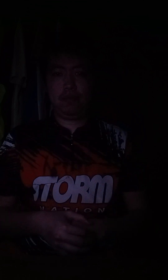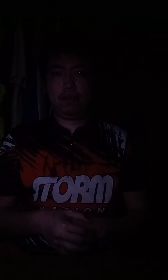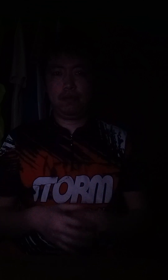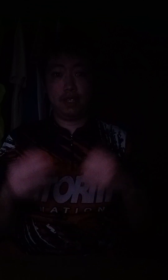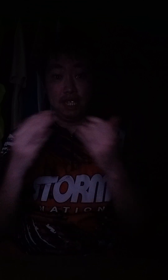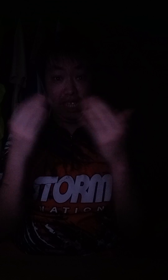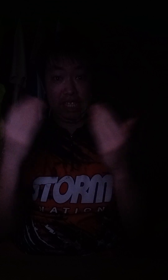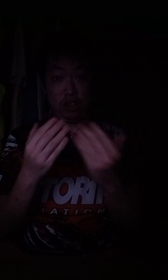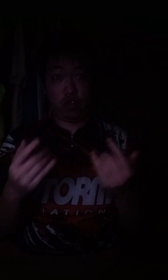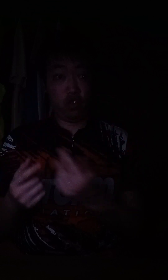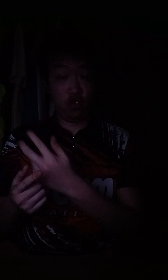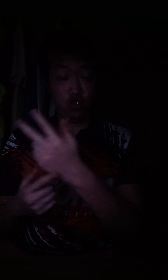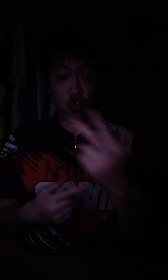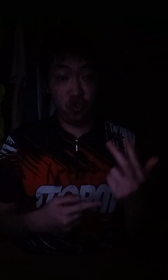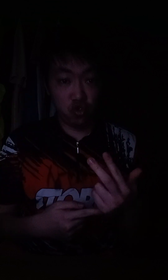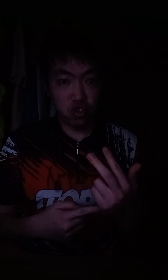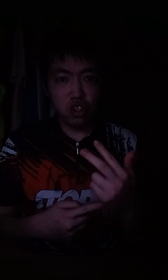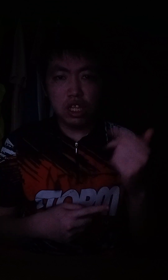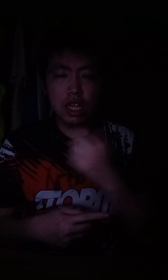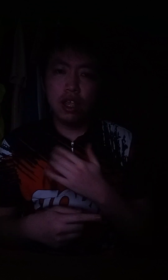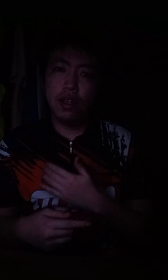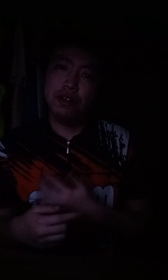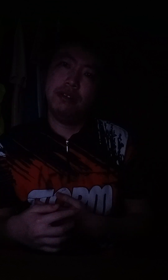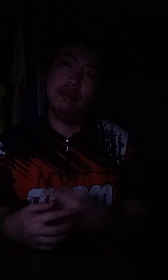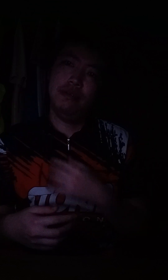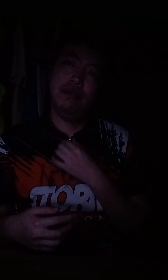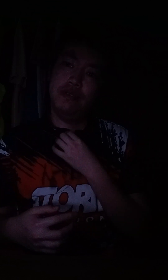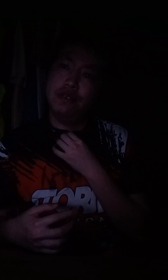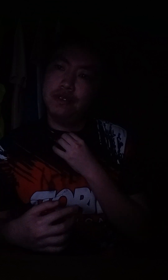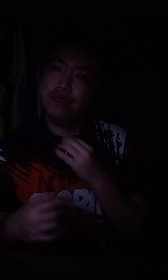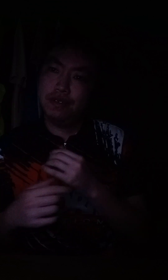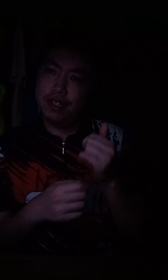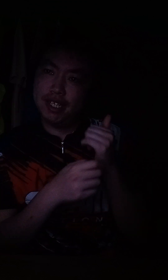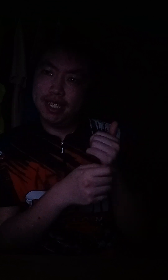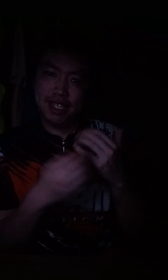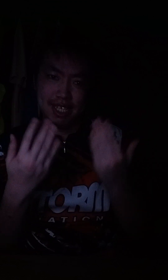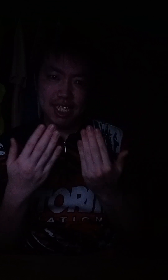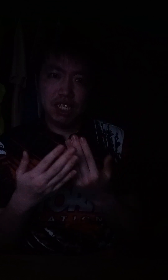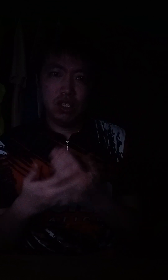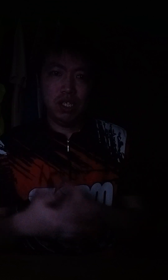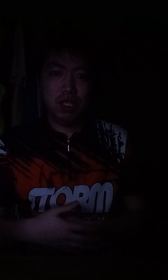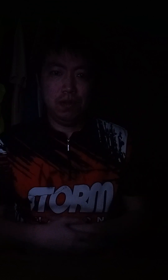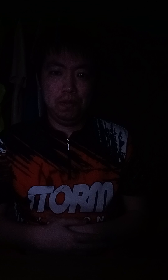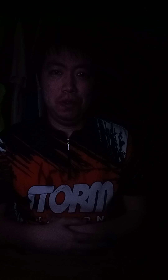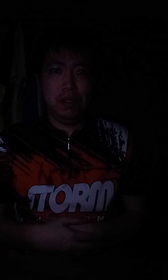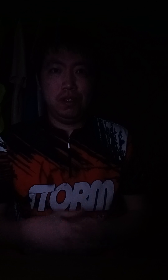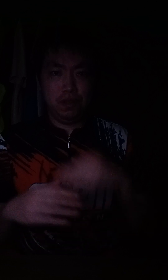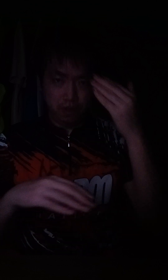가족이라는 그게 제 마음을 잡아준 것 같아요. 고맙고 이제 사랑한다.